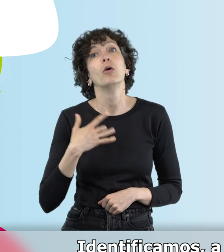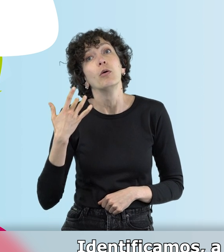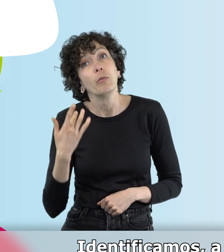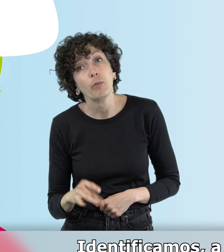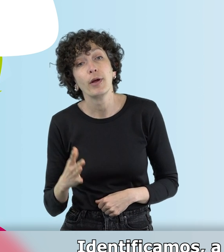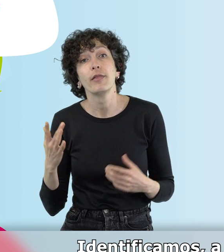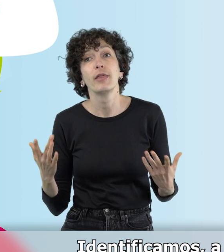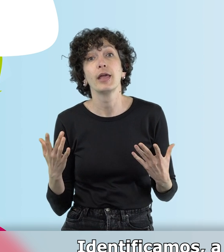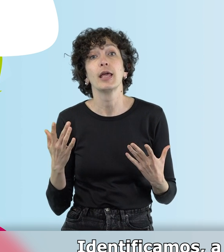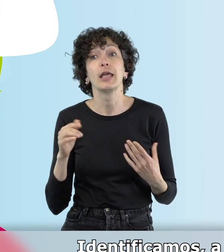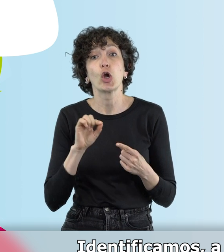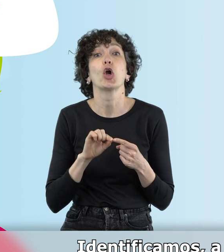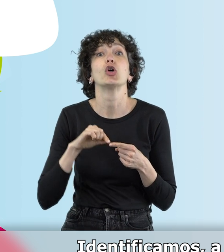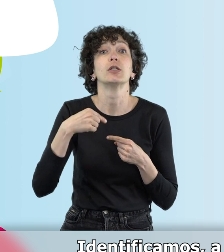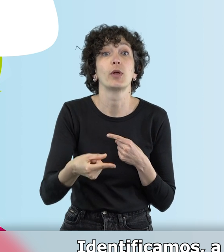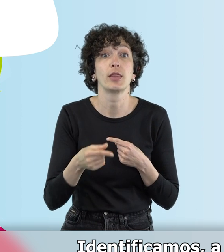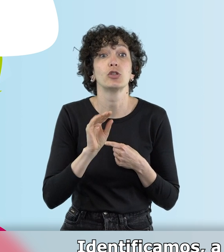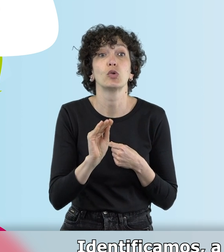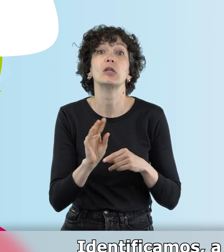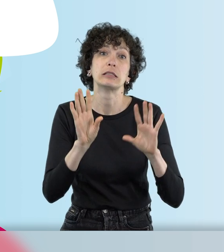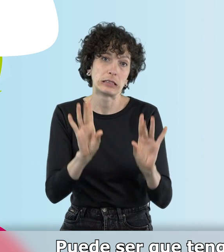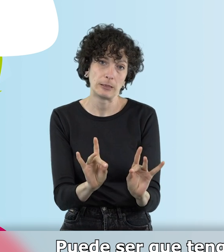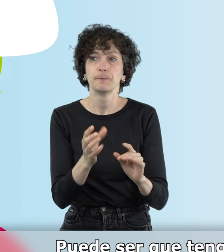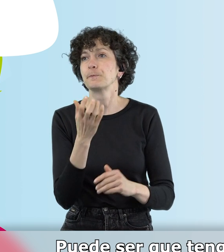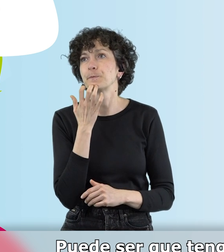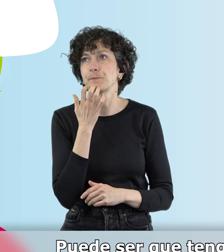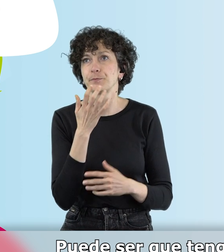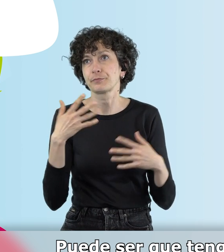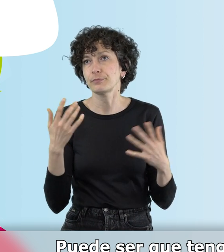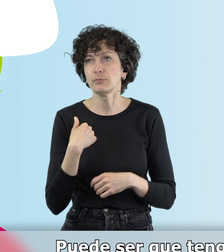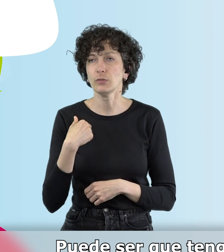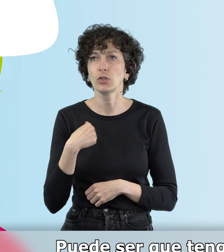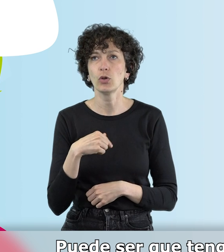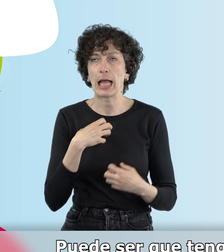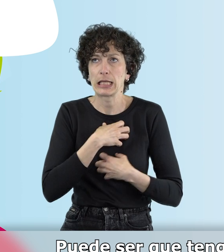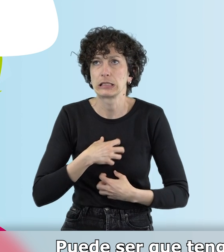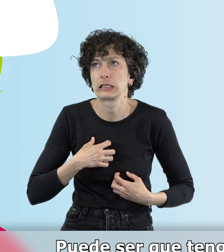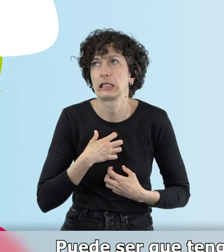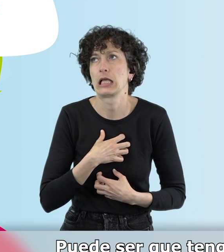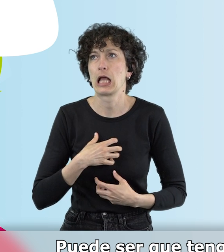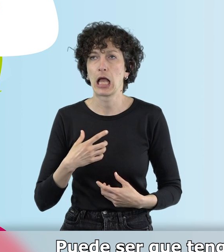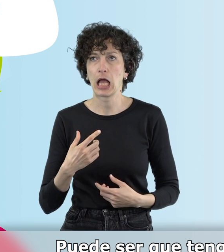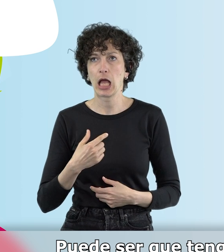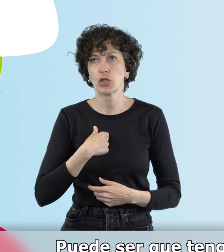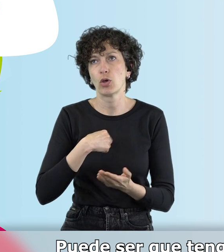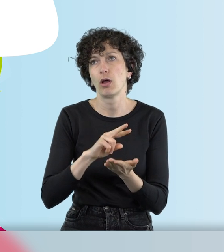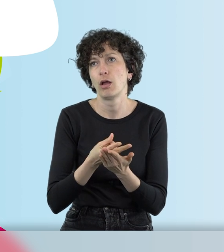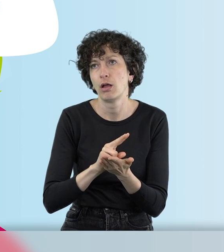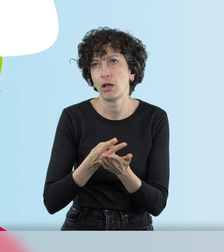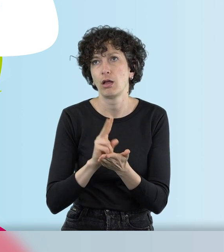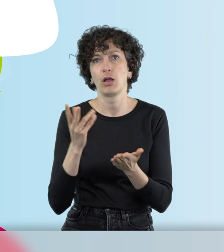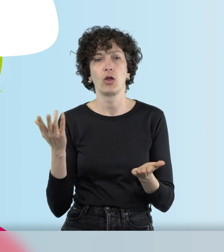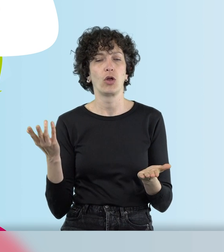a lo mejor manifestaciones del problema, puede ser que pues mira, tengo ansiedad, tengo